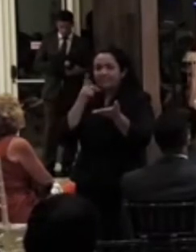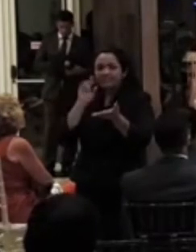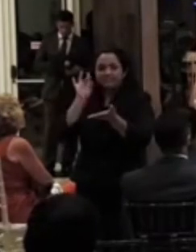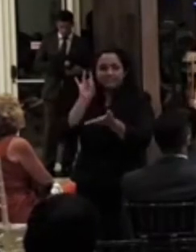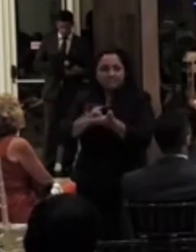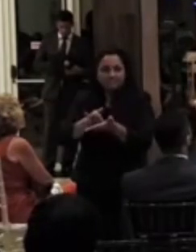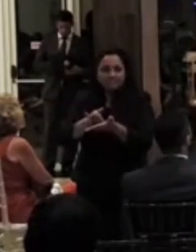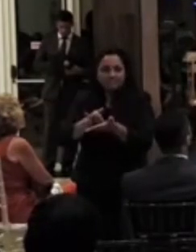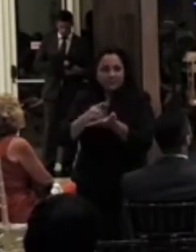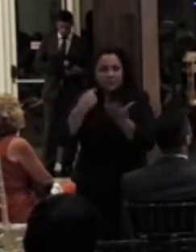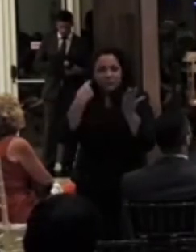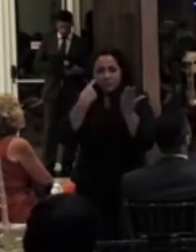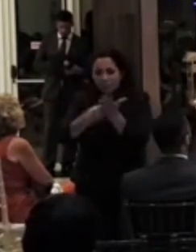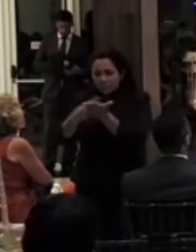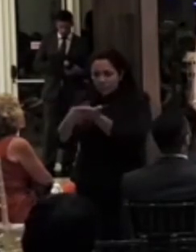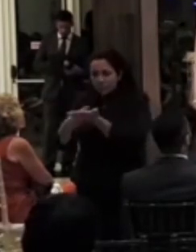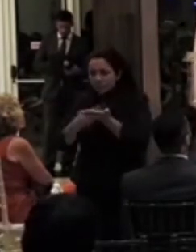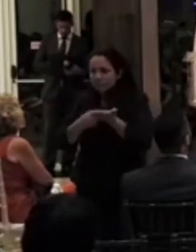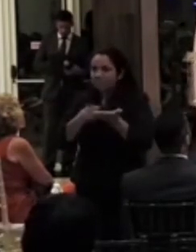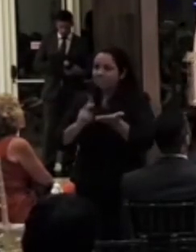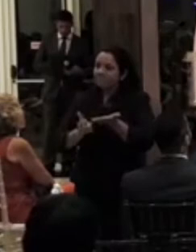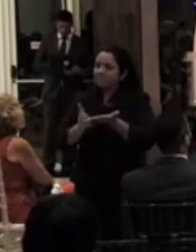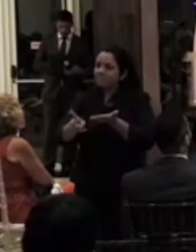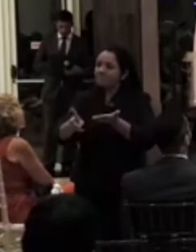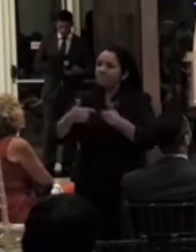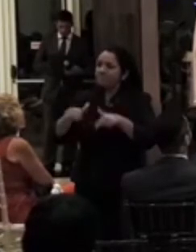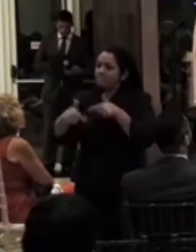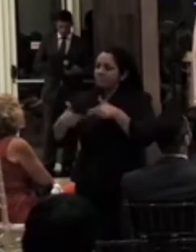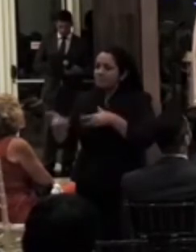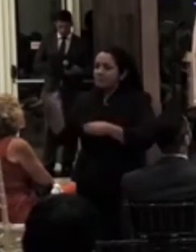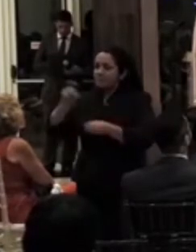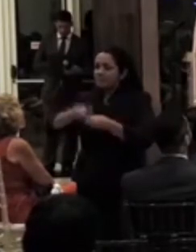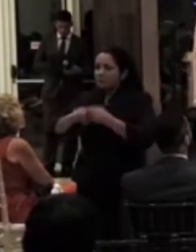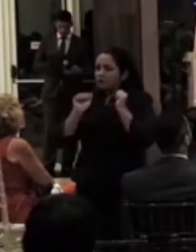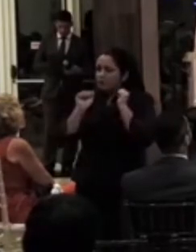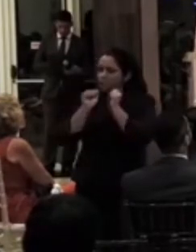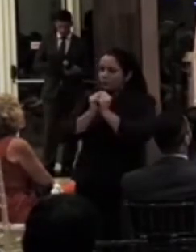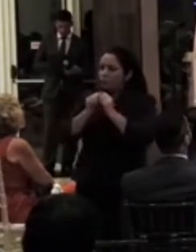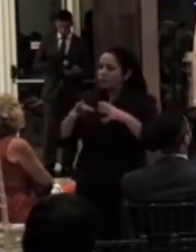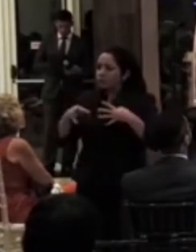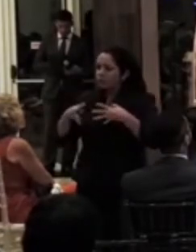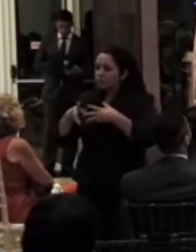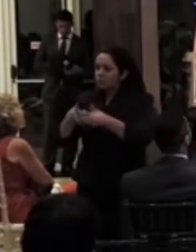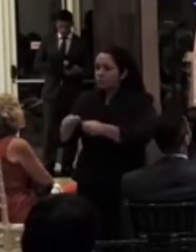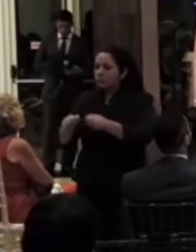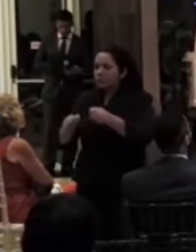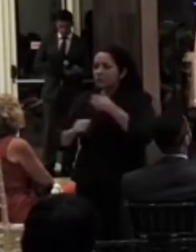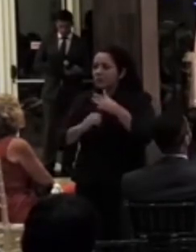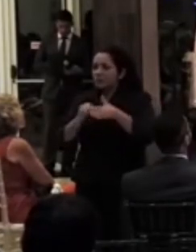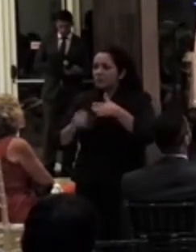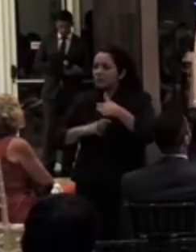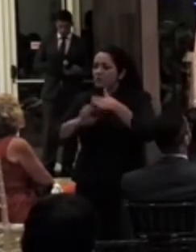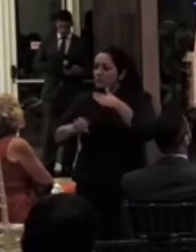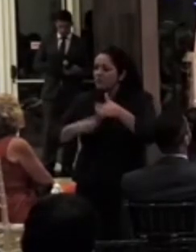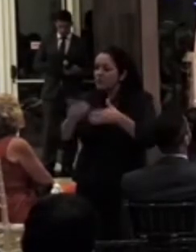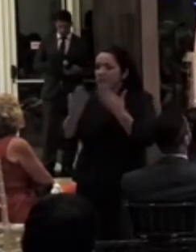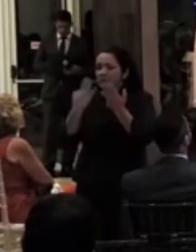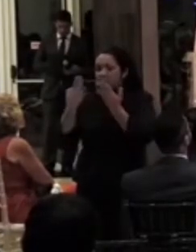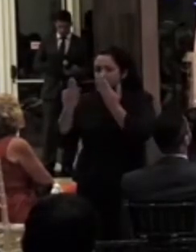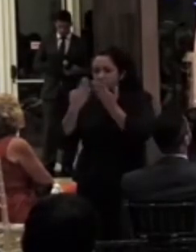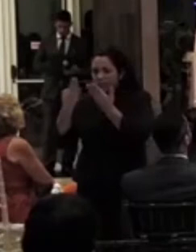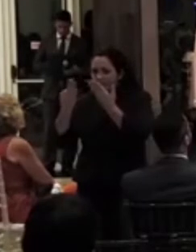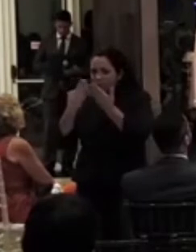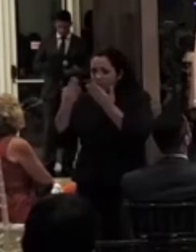o nosso compromisso de continuar trabalhando em parceria com todas as entidades da psicologia, construindo